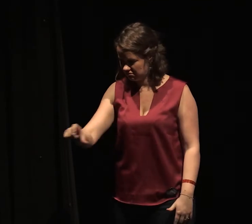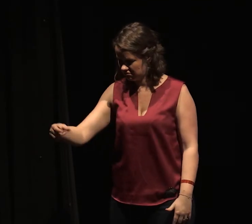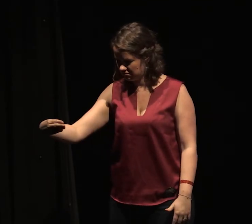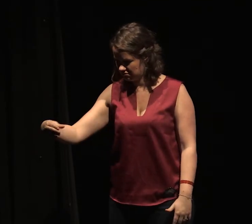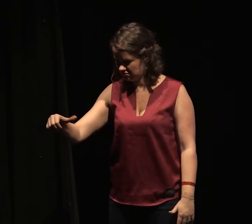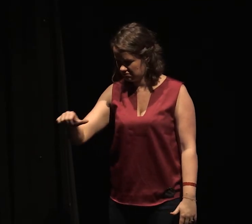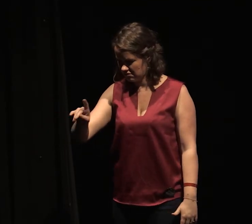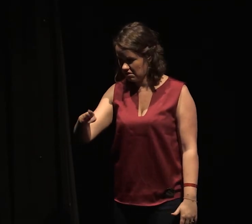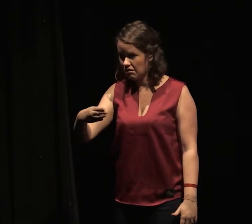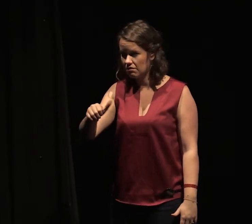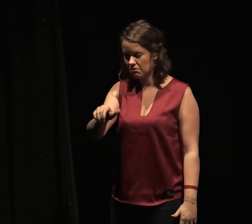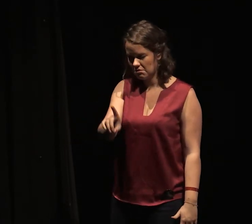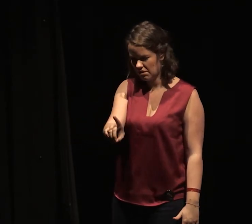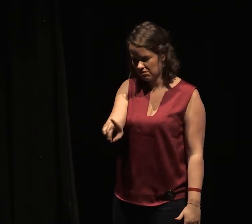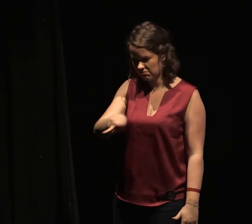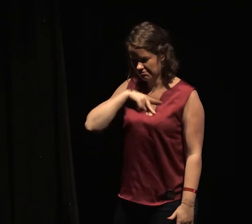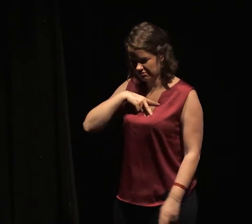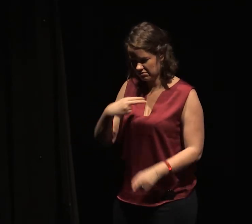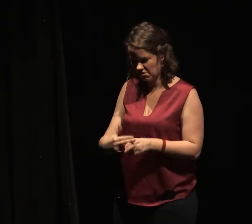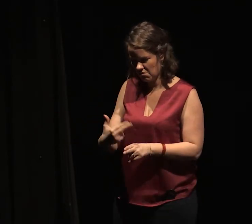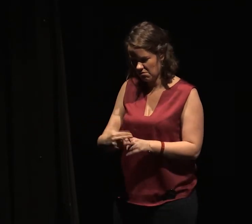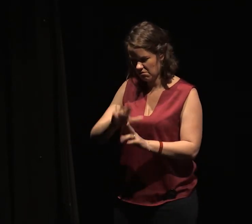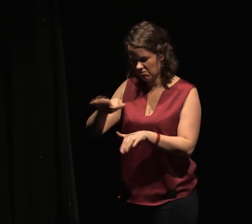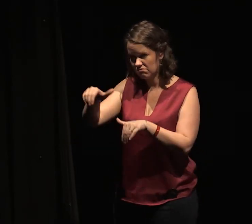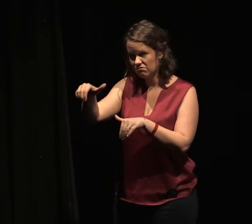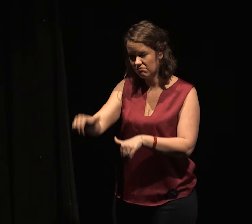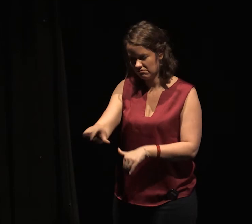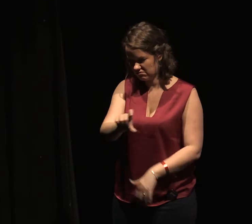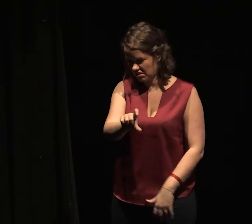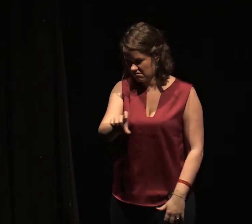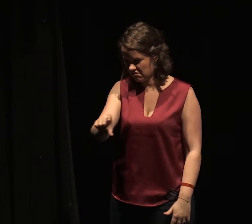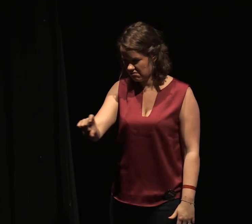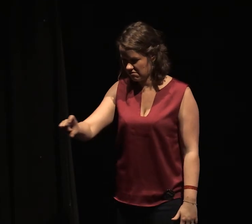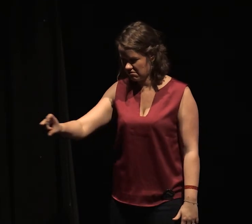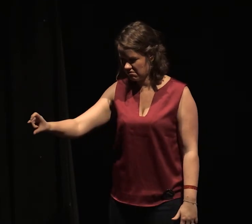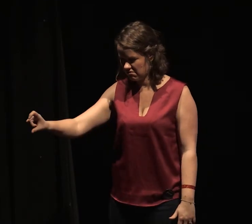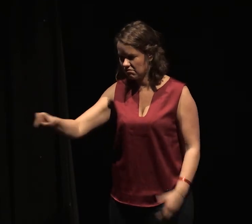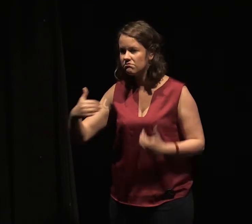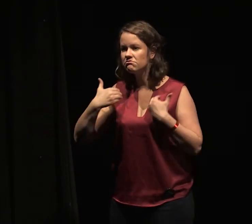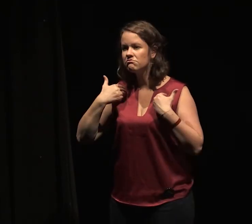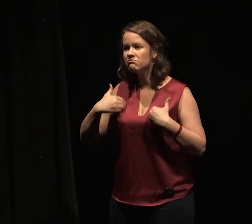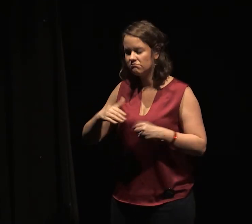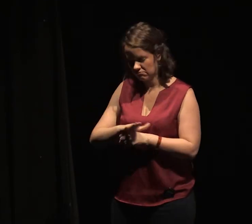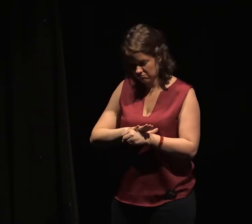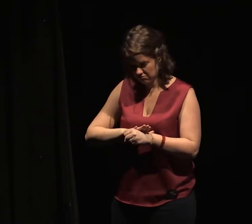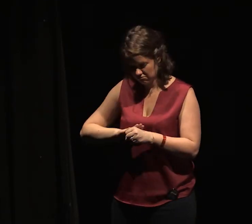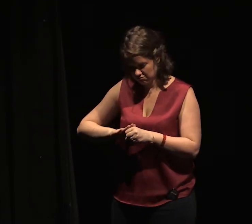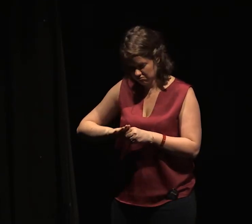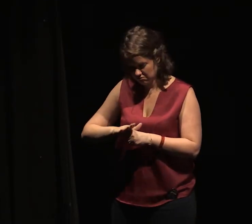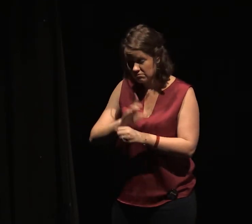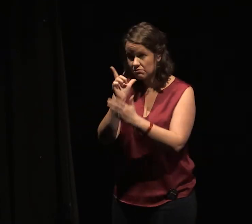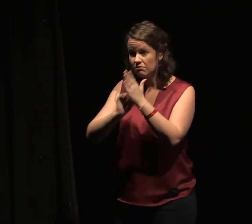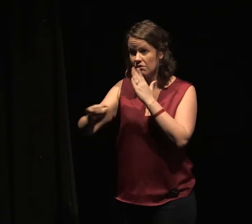m'appartient. Mais moi, désormais plein de toutes les raisons du départ, moi,